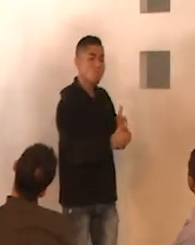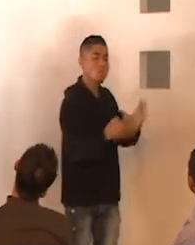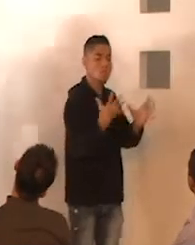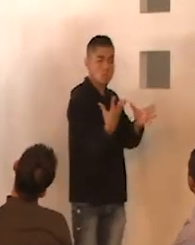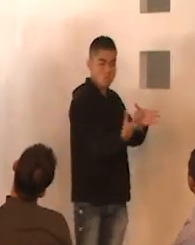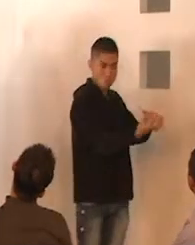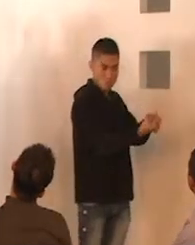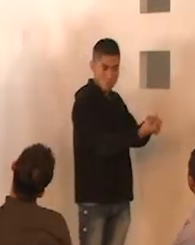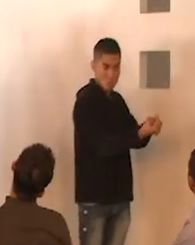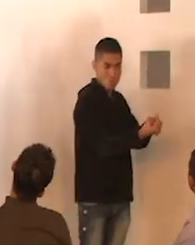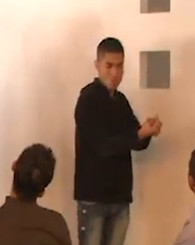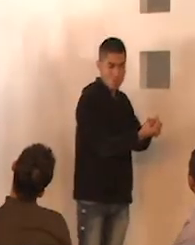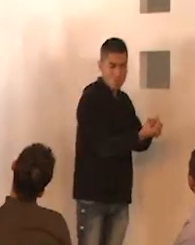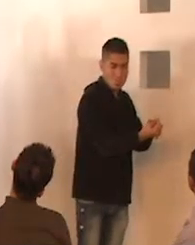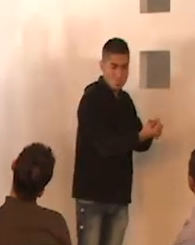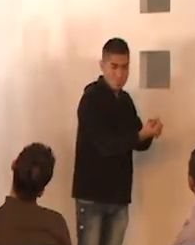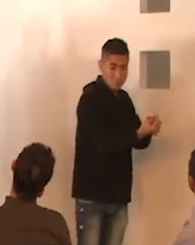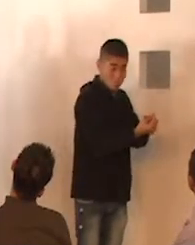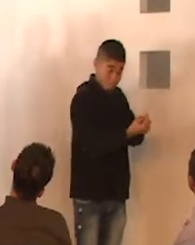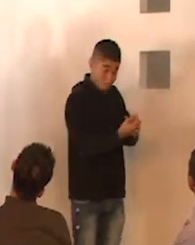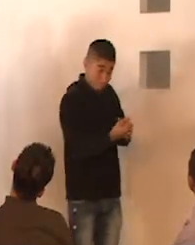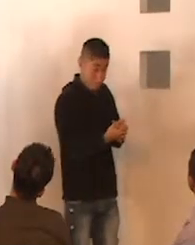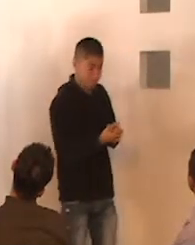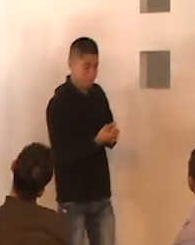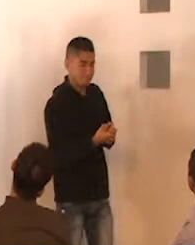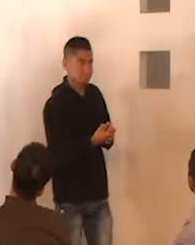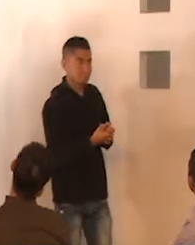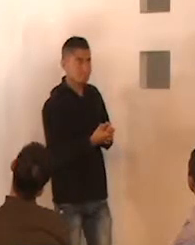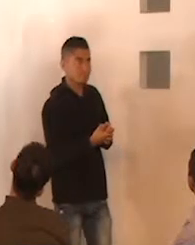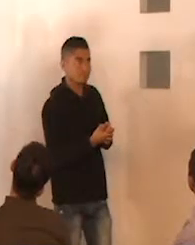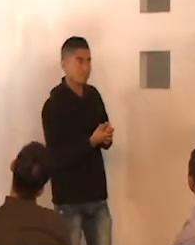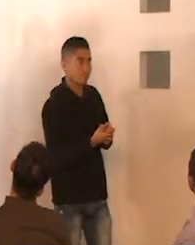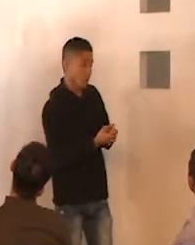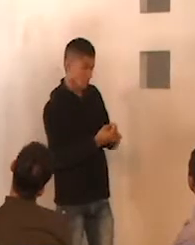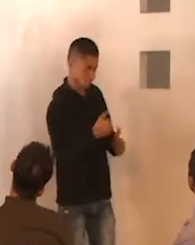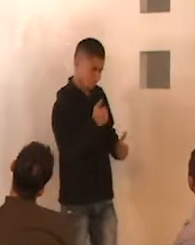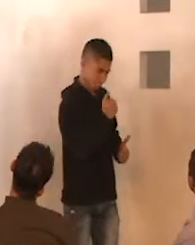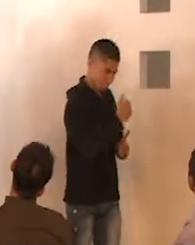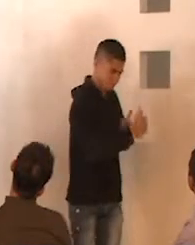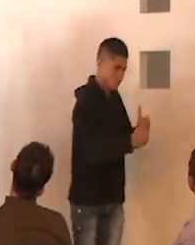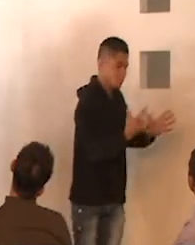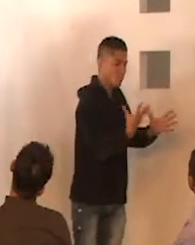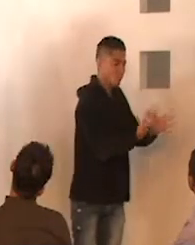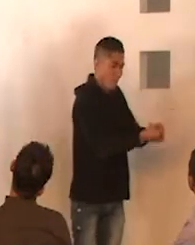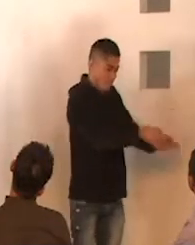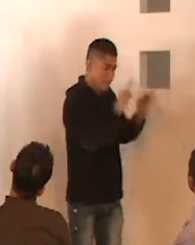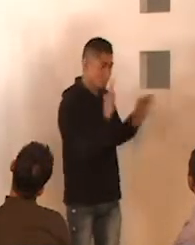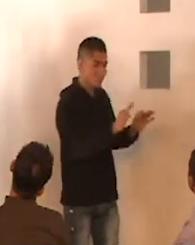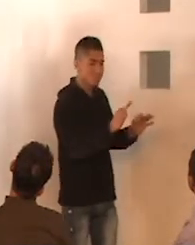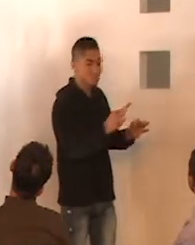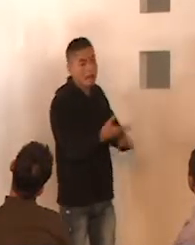hablando desde el sector oficial, pues verdaderamente hay que incorporar la comunicación aumentativa